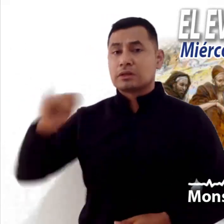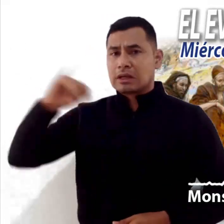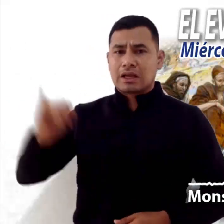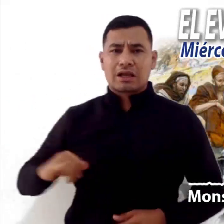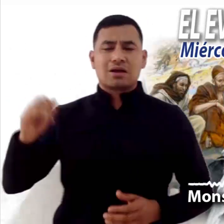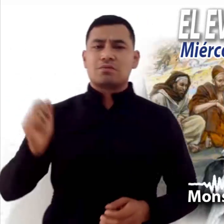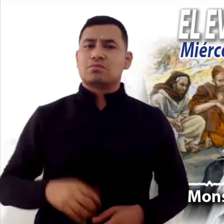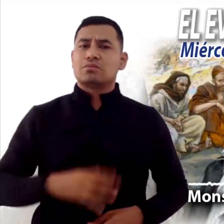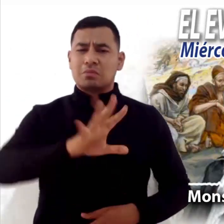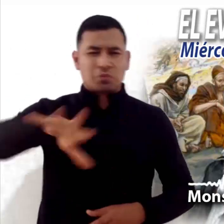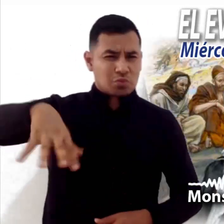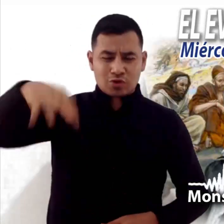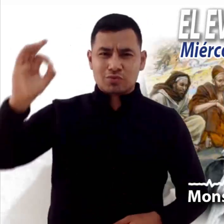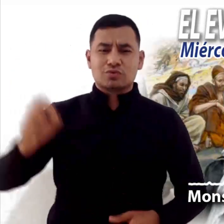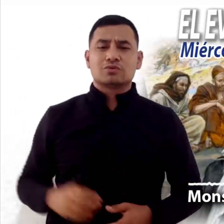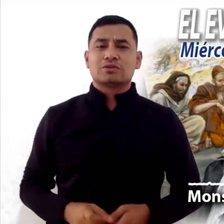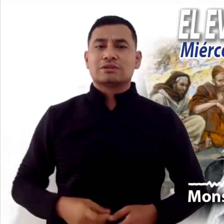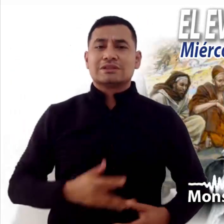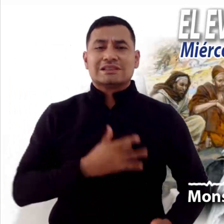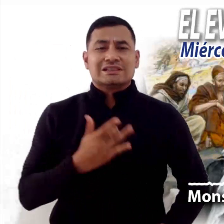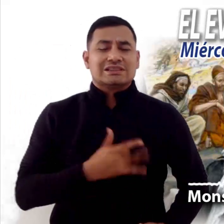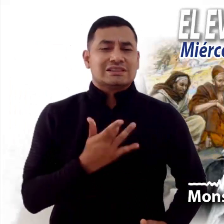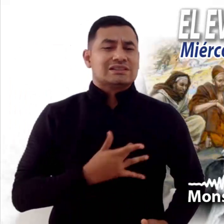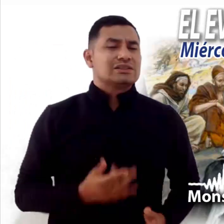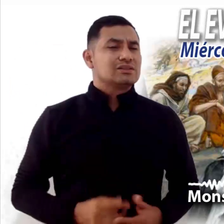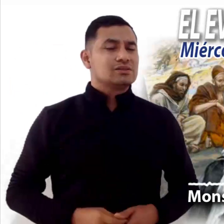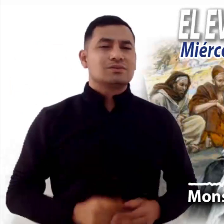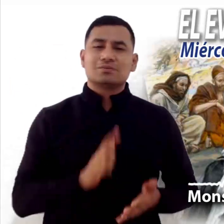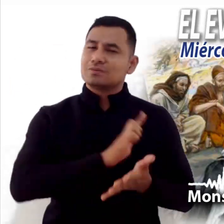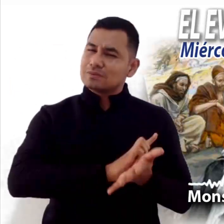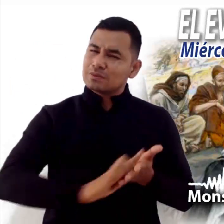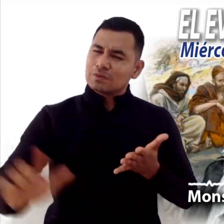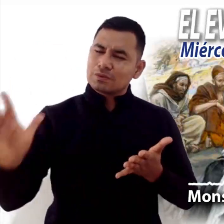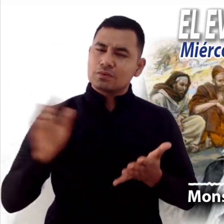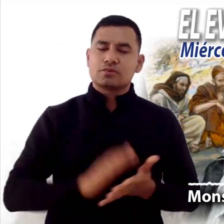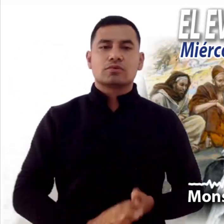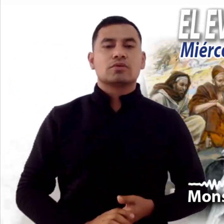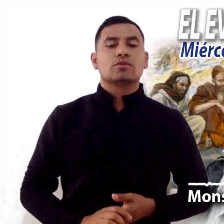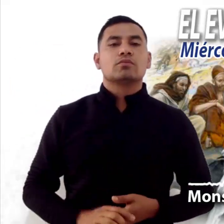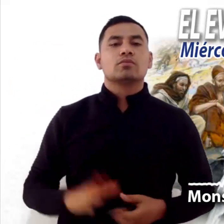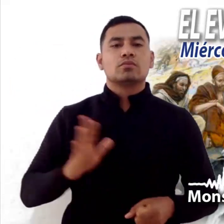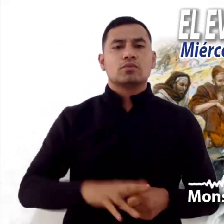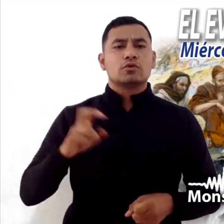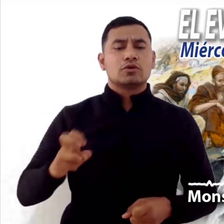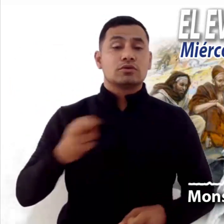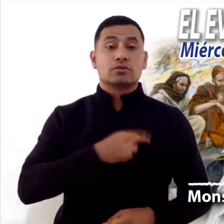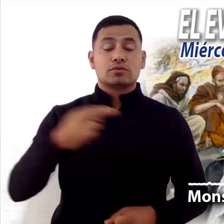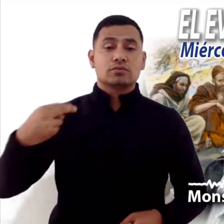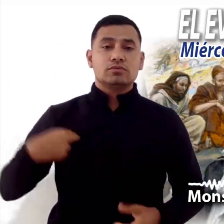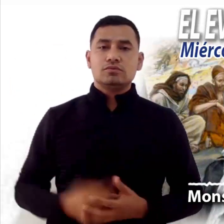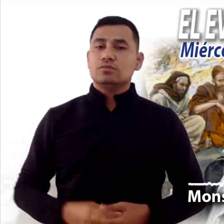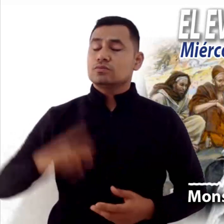comunicándose con personas que ni conocen y viven a kilómetros de distancia? En cambio, son fríos